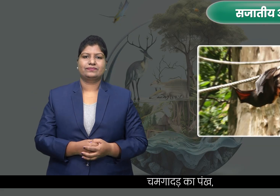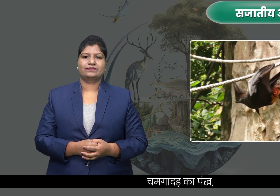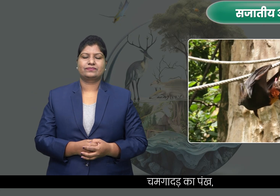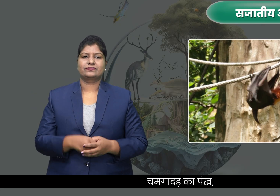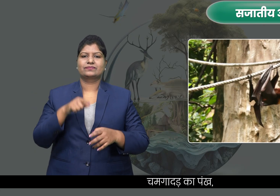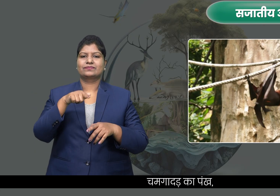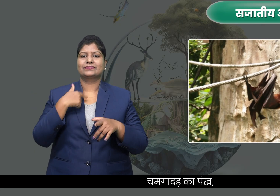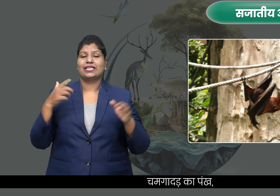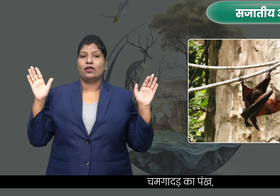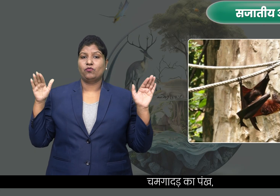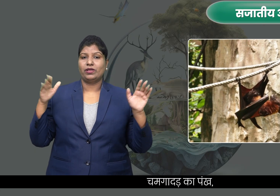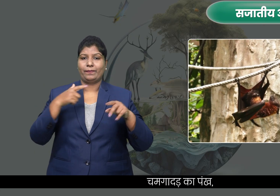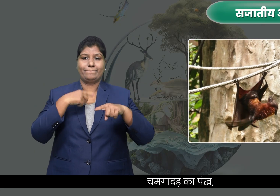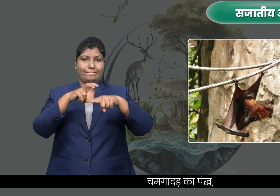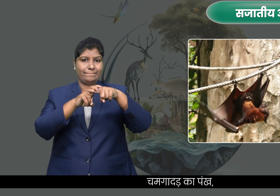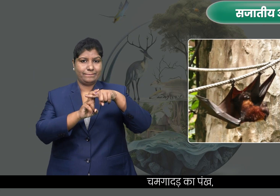चमगादड़ का पंख,